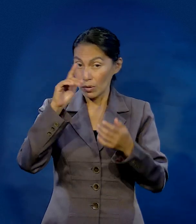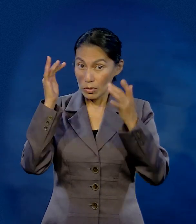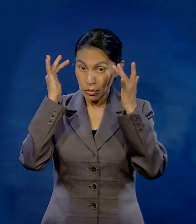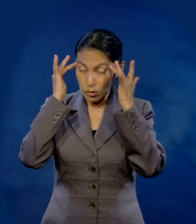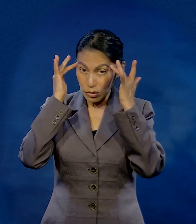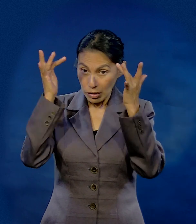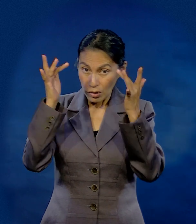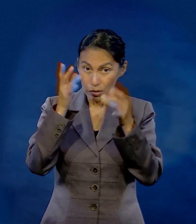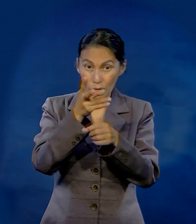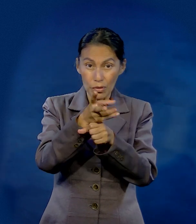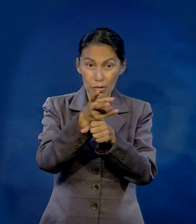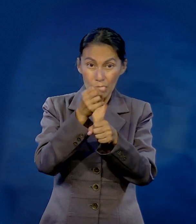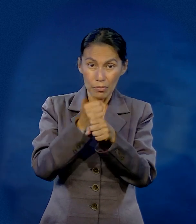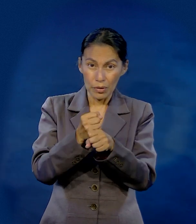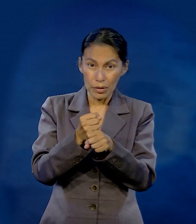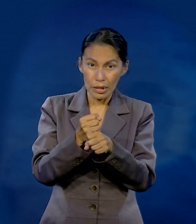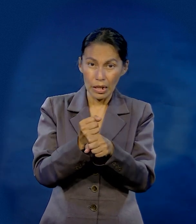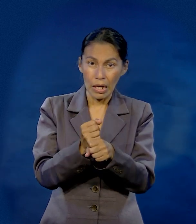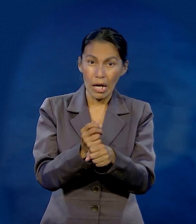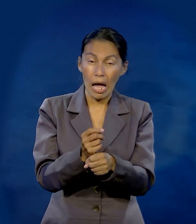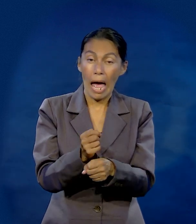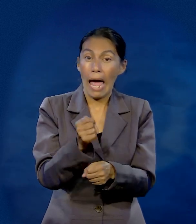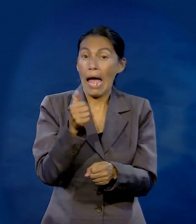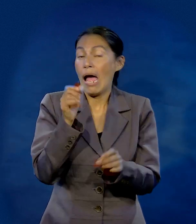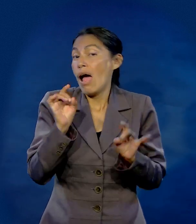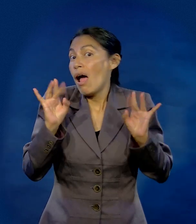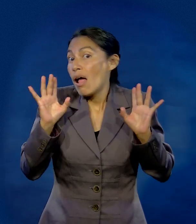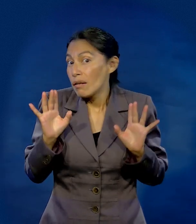hoy esta noche hoy decida